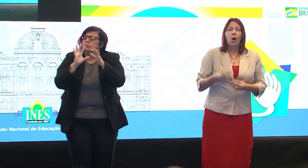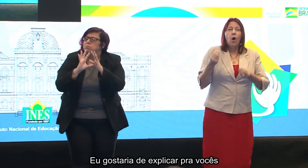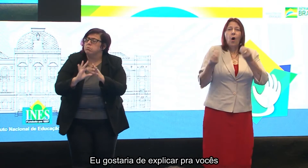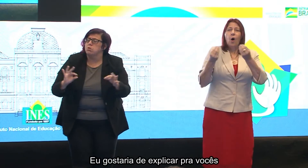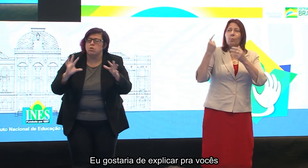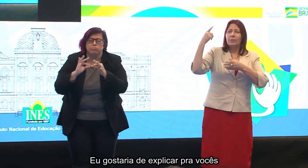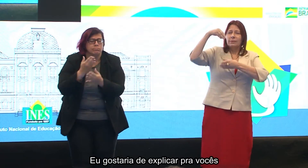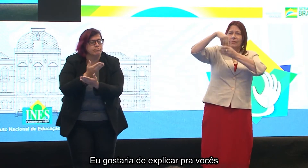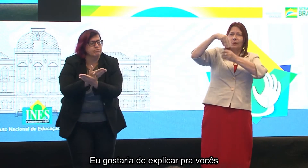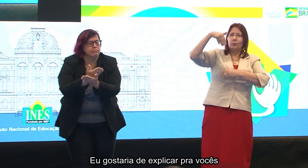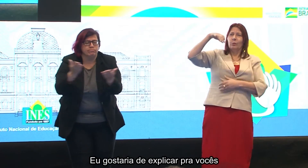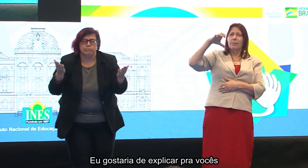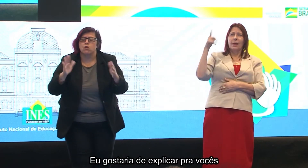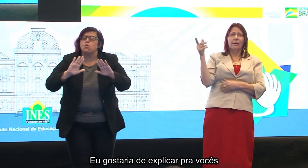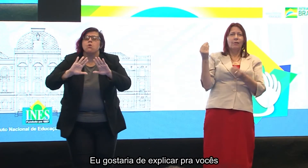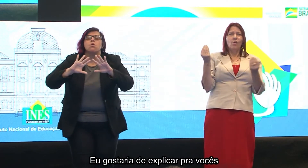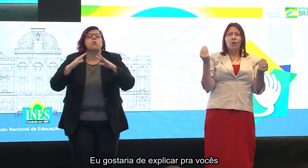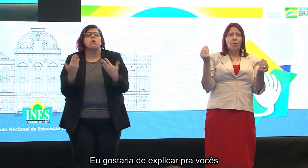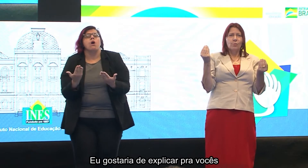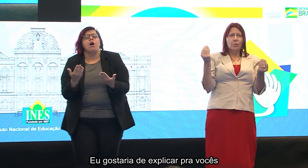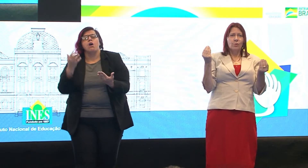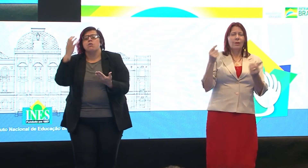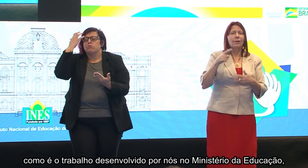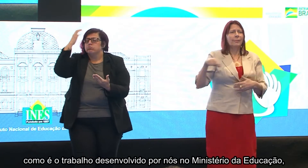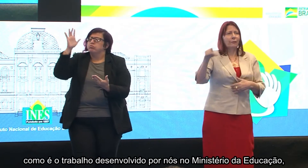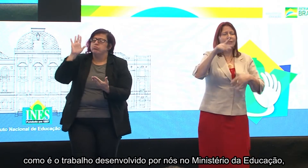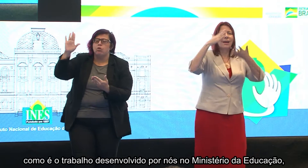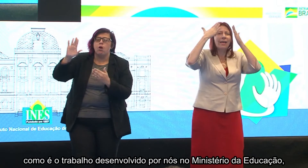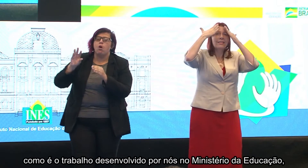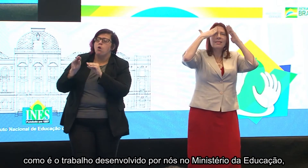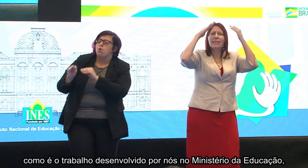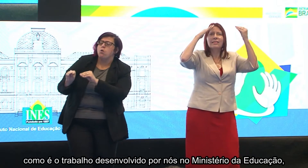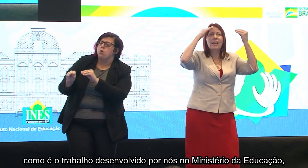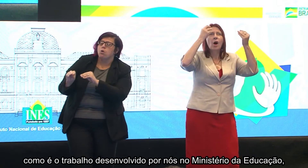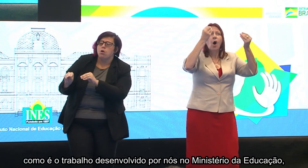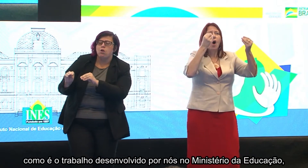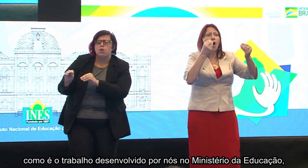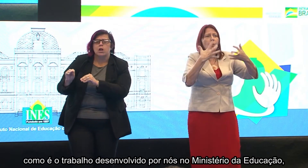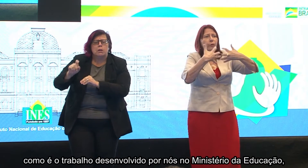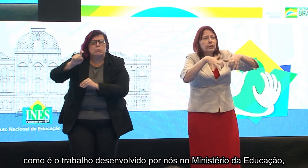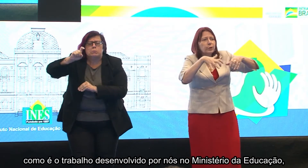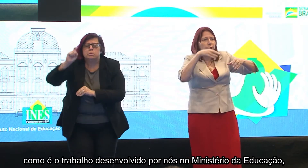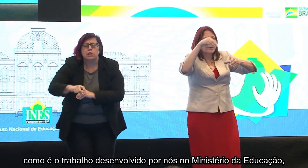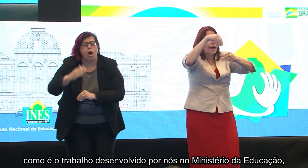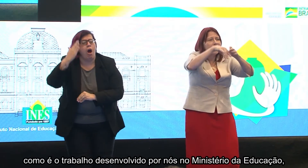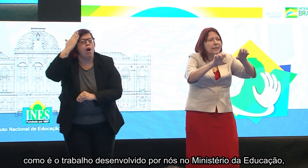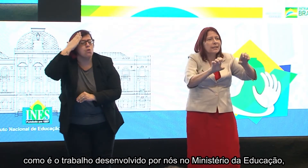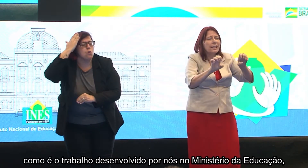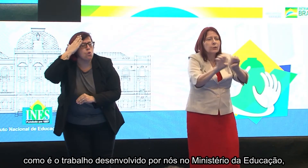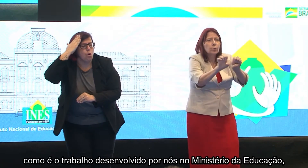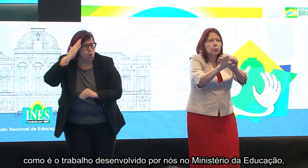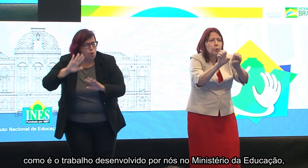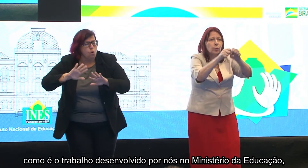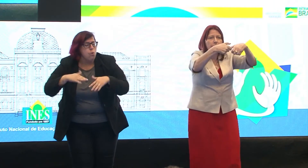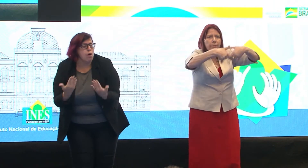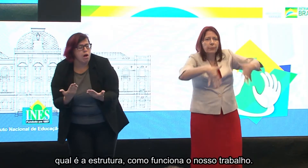Eu gostaria de explicar para vocês como é o trabalho desenvolvido por nós no Ministério da Educação. Qual é